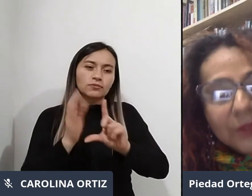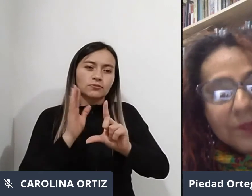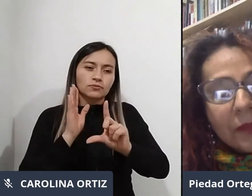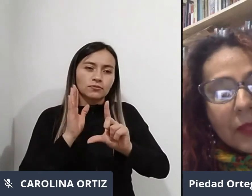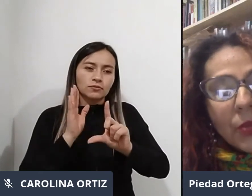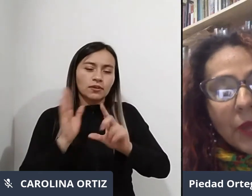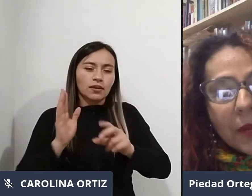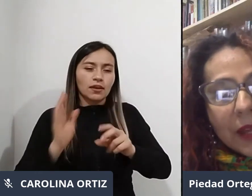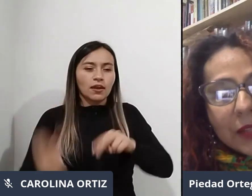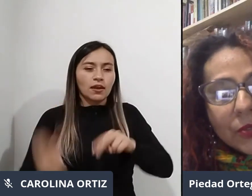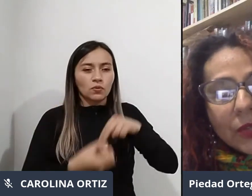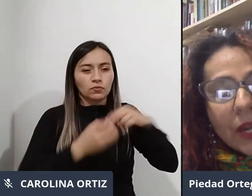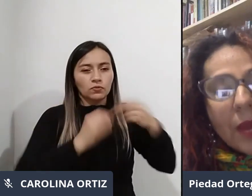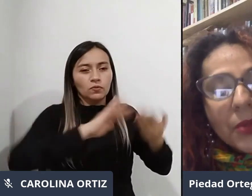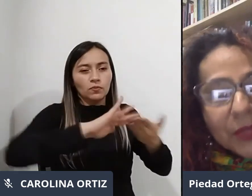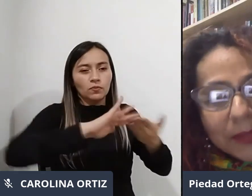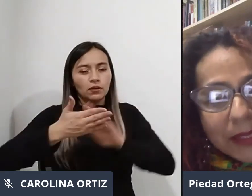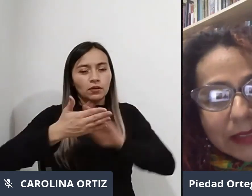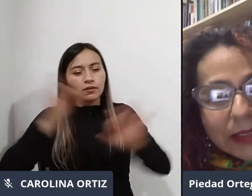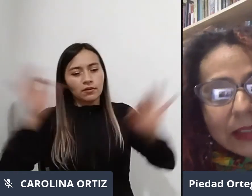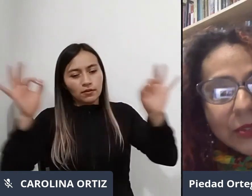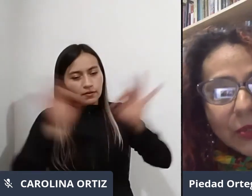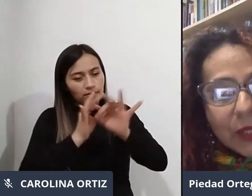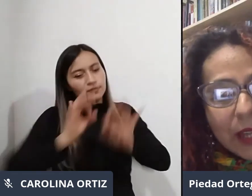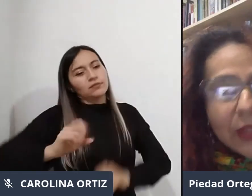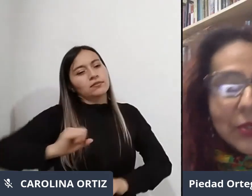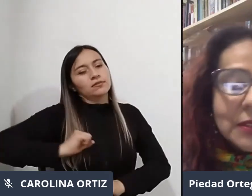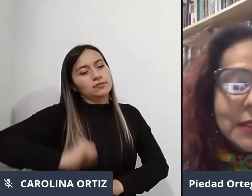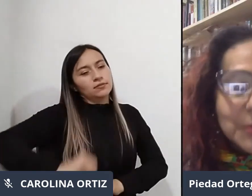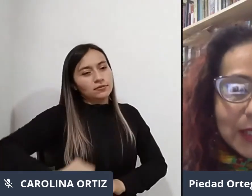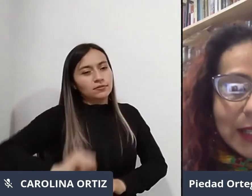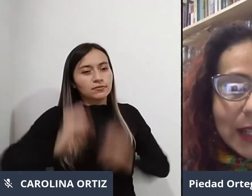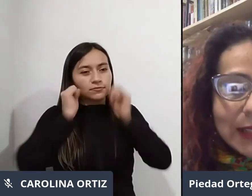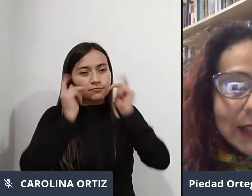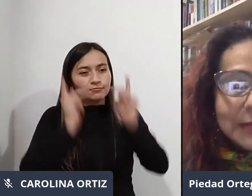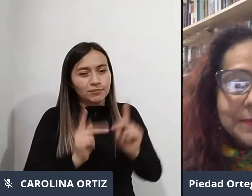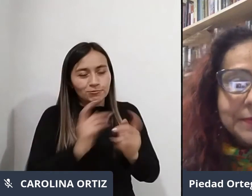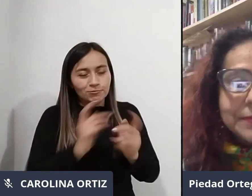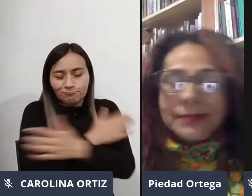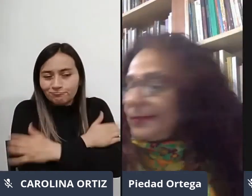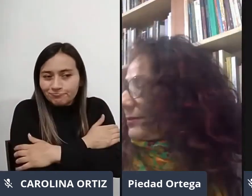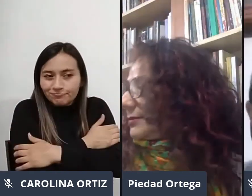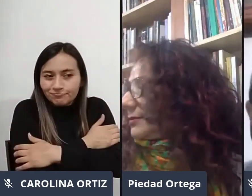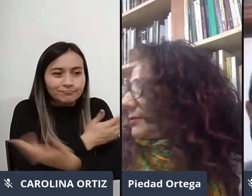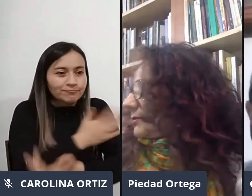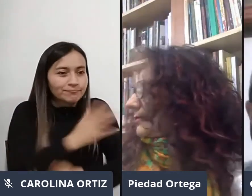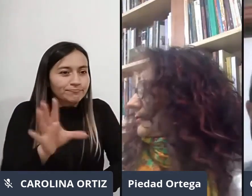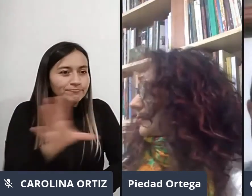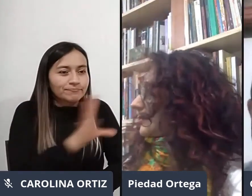Humanos. Un abrazo amorosamente solidario y muchas gracias.